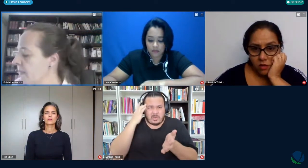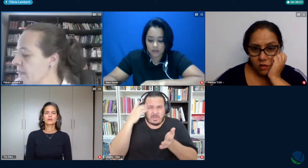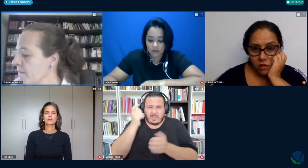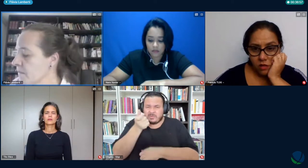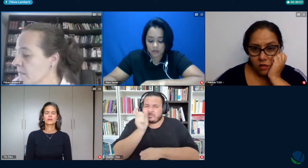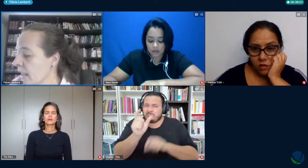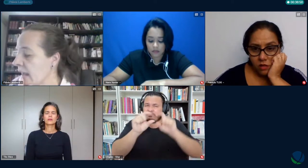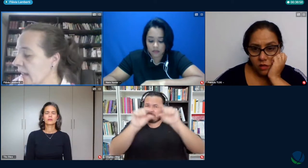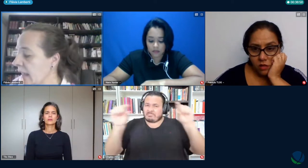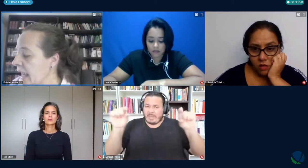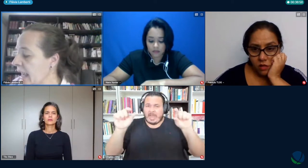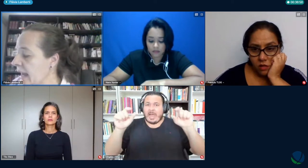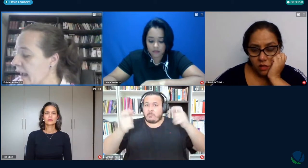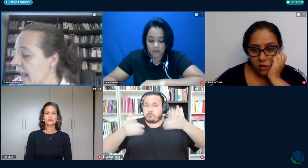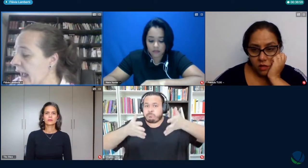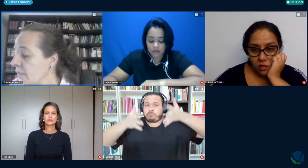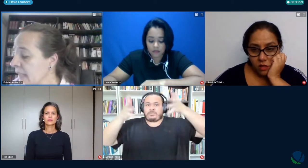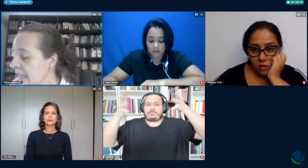né? É,